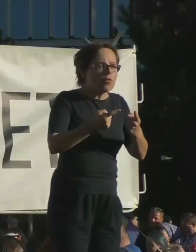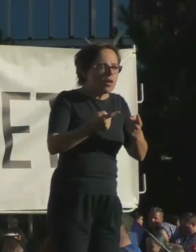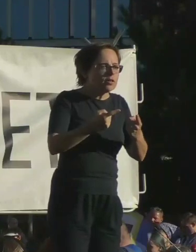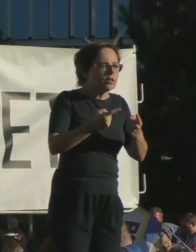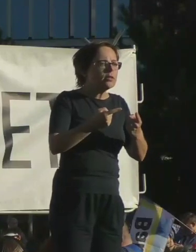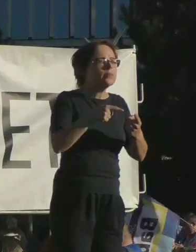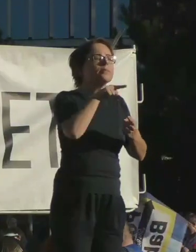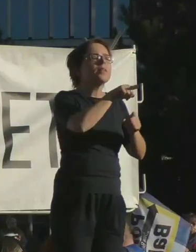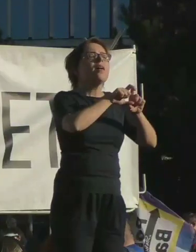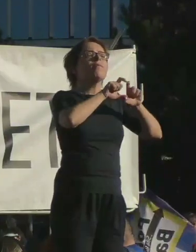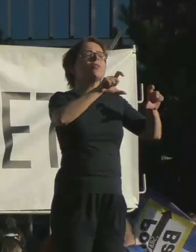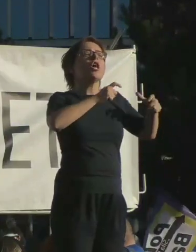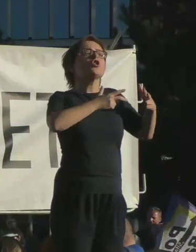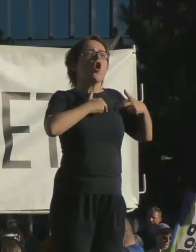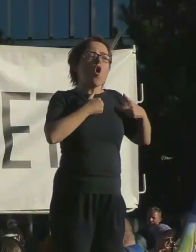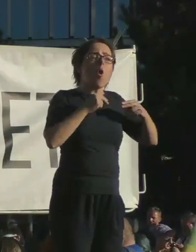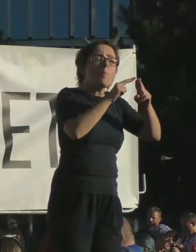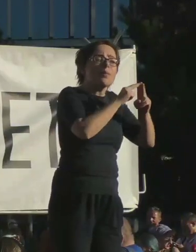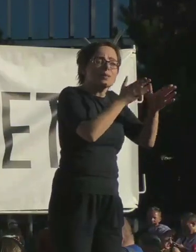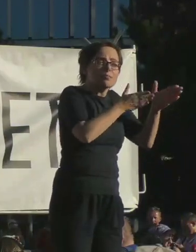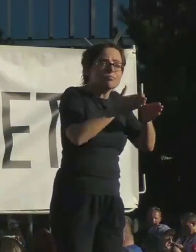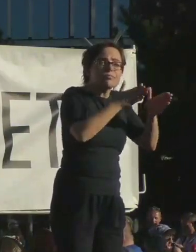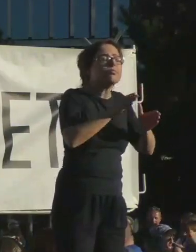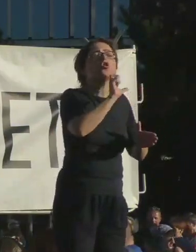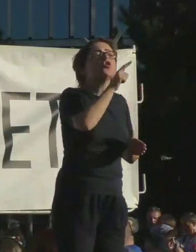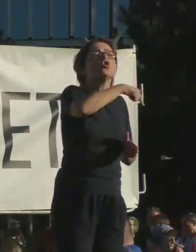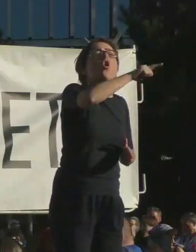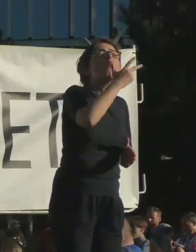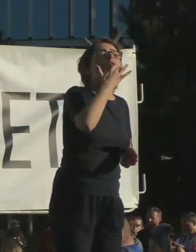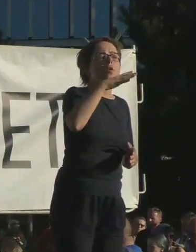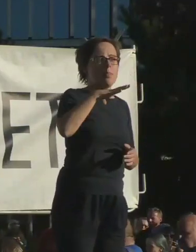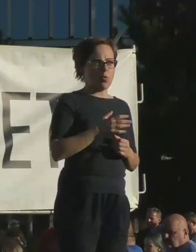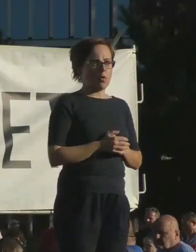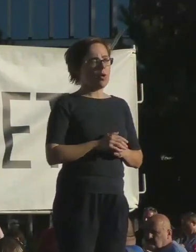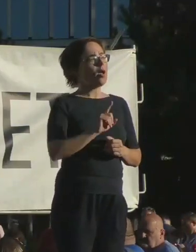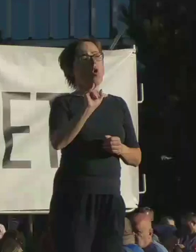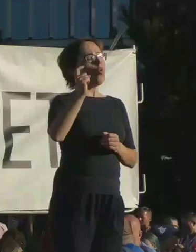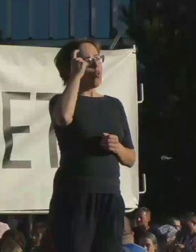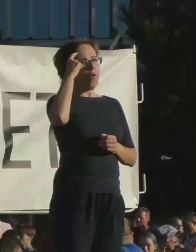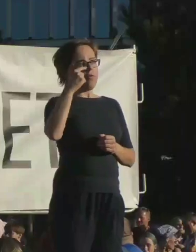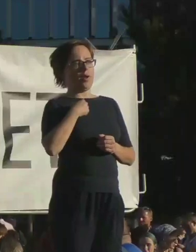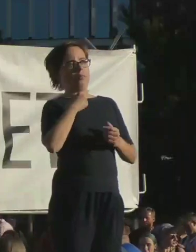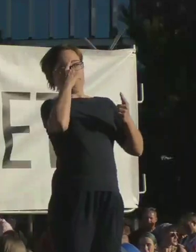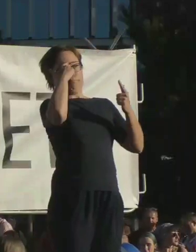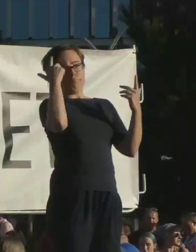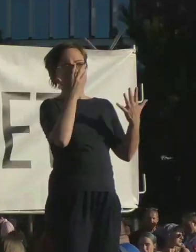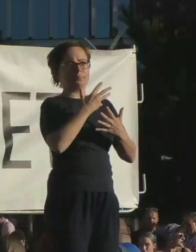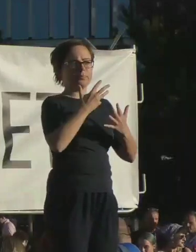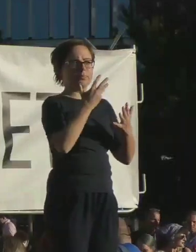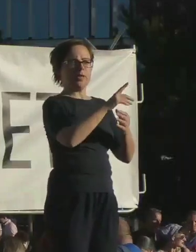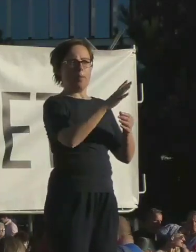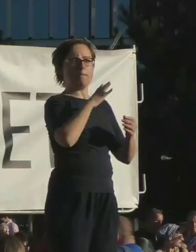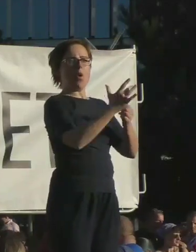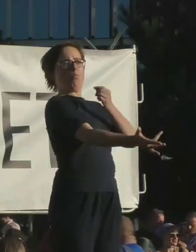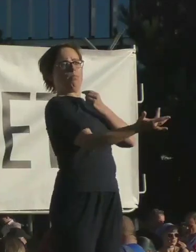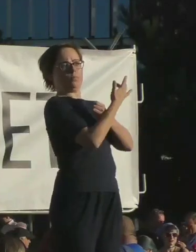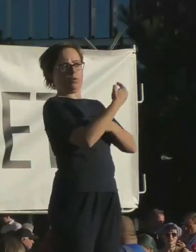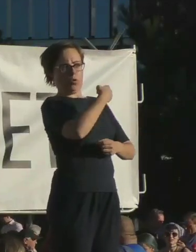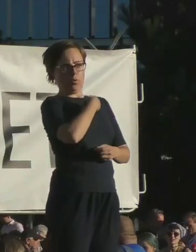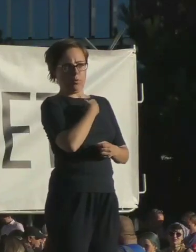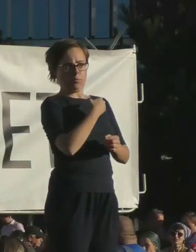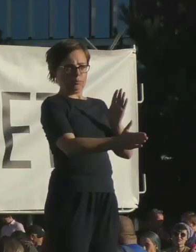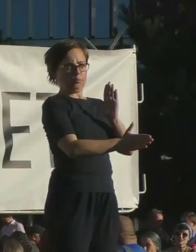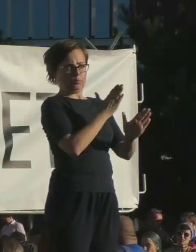na tej komisji. Przede wszystkim mnie uderzył pewien taki zarzut, który był wobec mnie